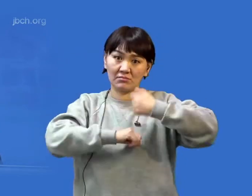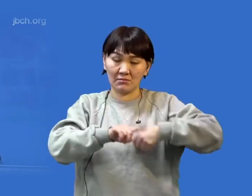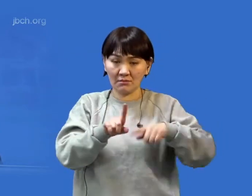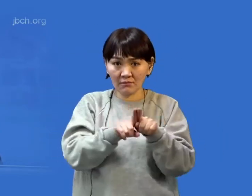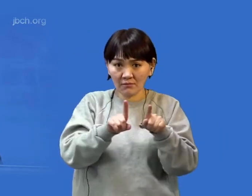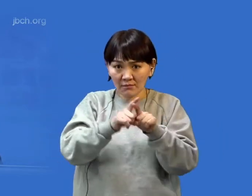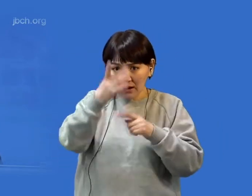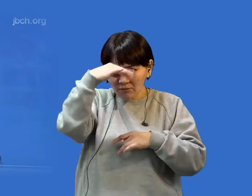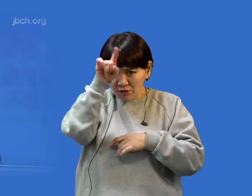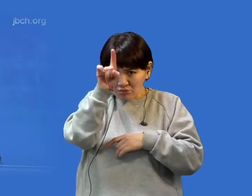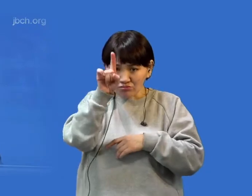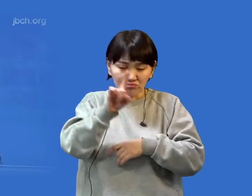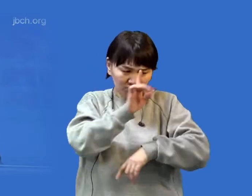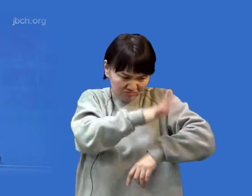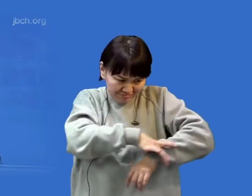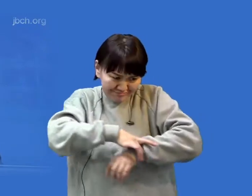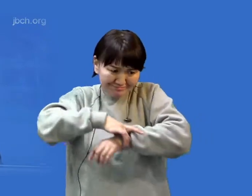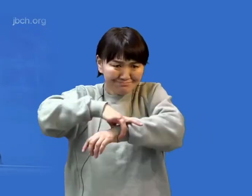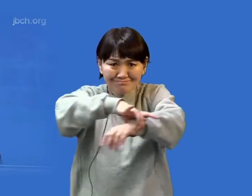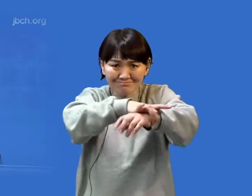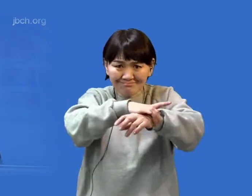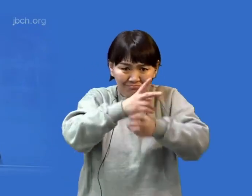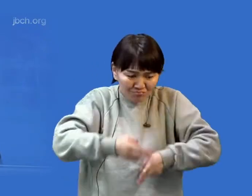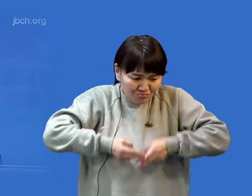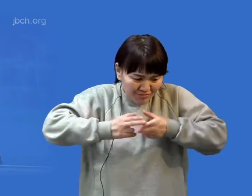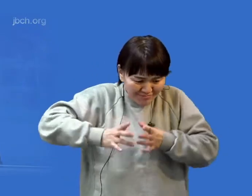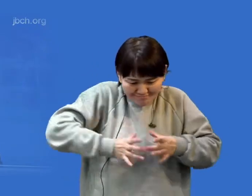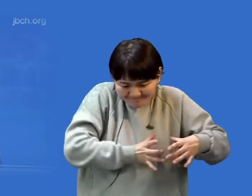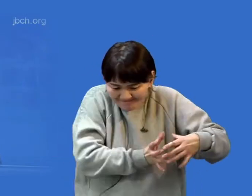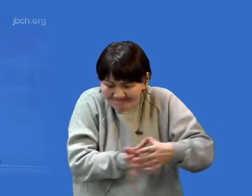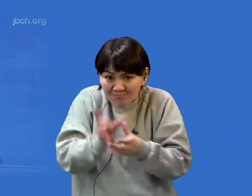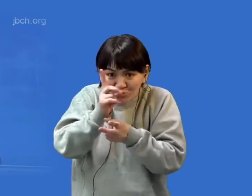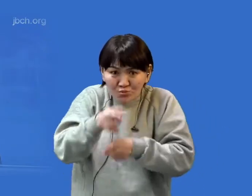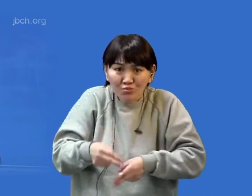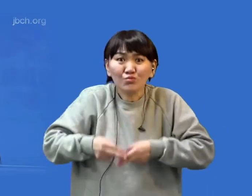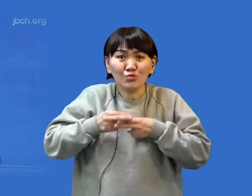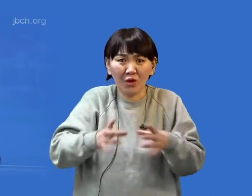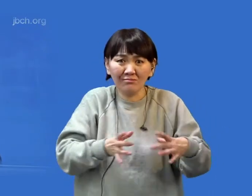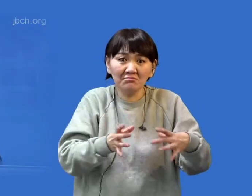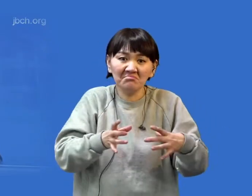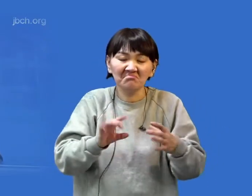Бурхны хөтлөн дагуул гаргаж ирсэн Израилийн ард түмэн шүү дээ. Одоо ямар гэдэгвэл.